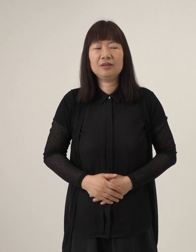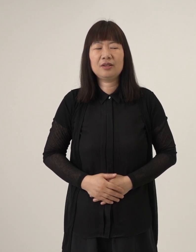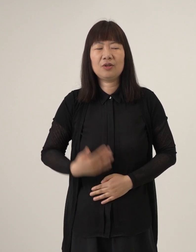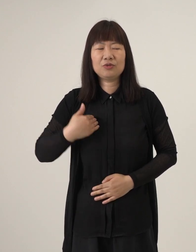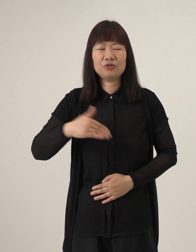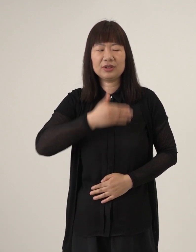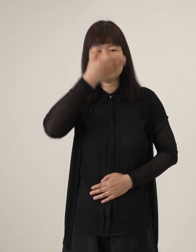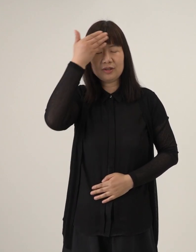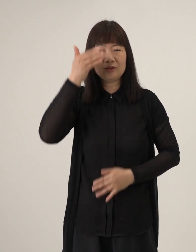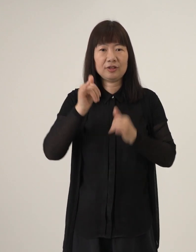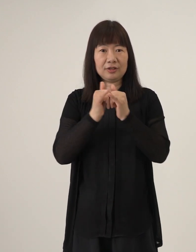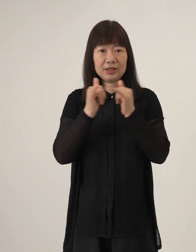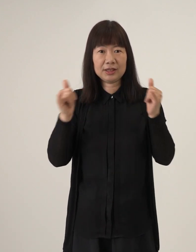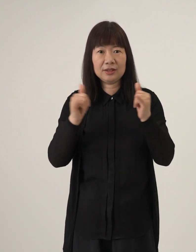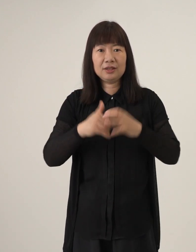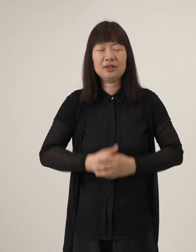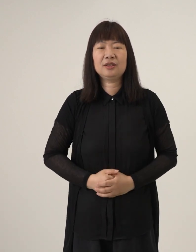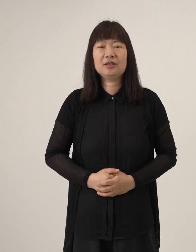우리 청년들이